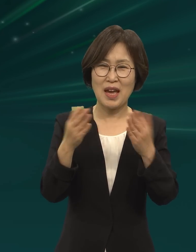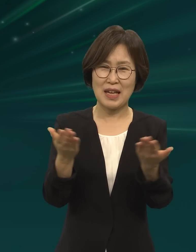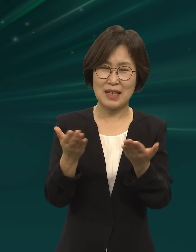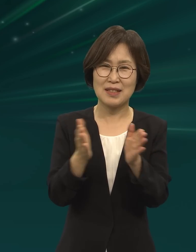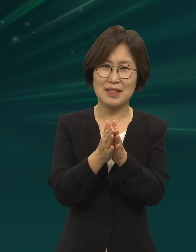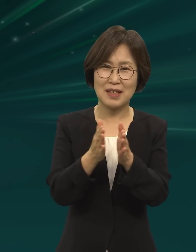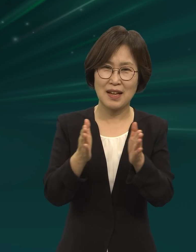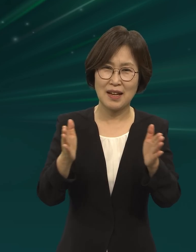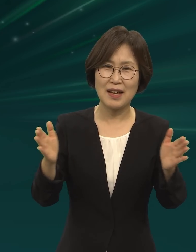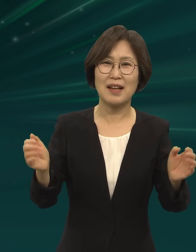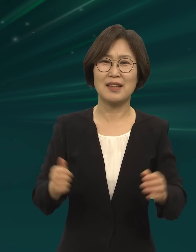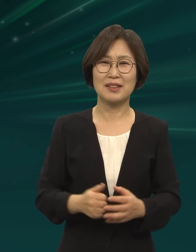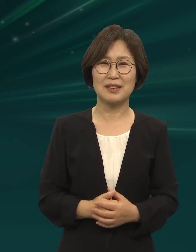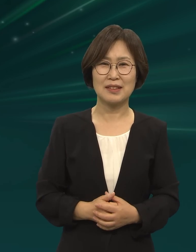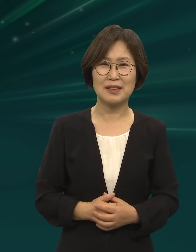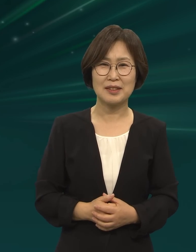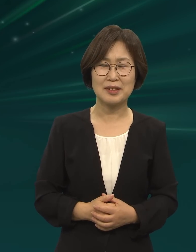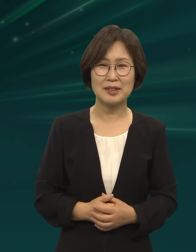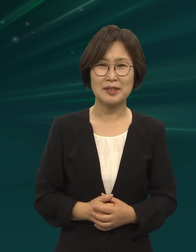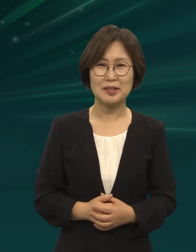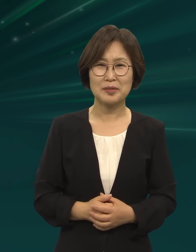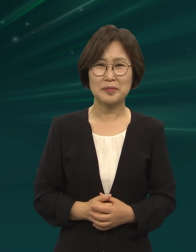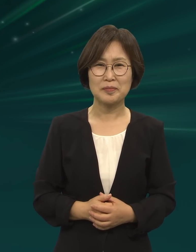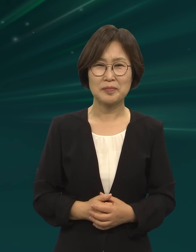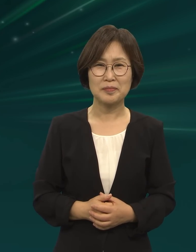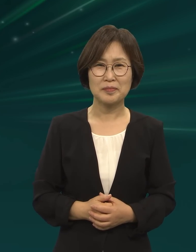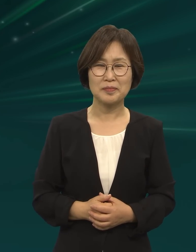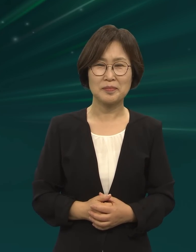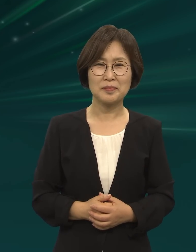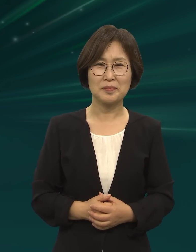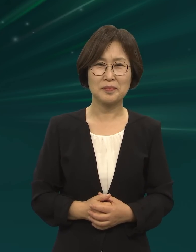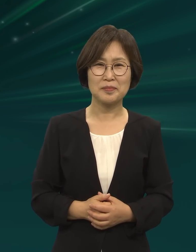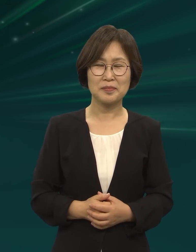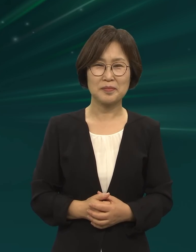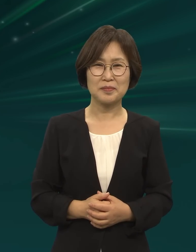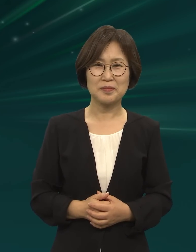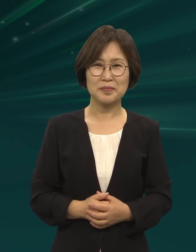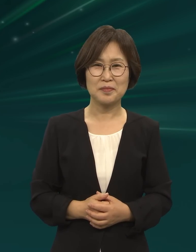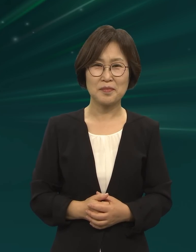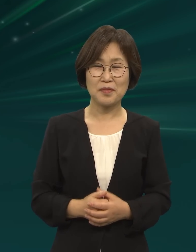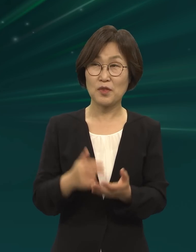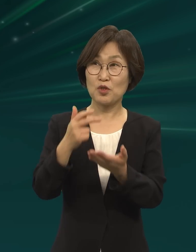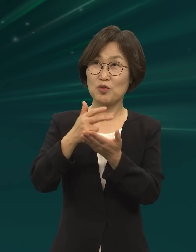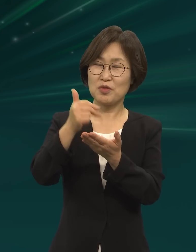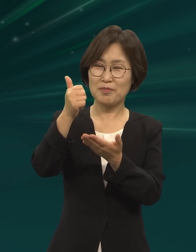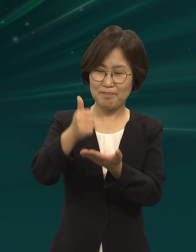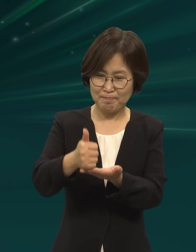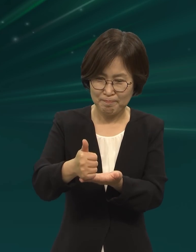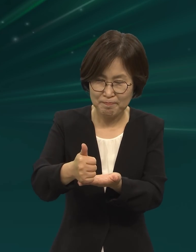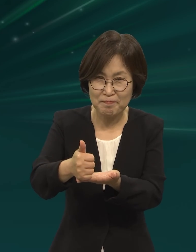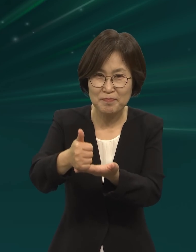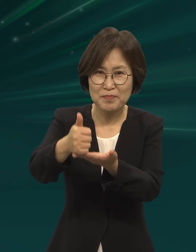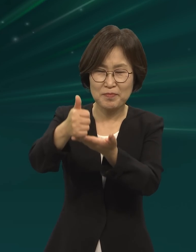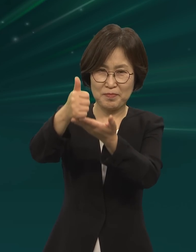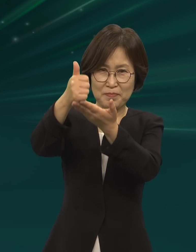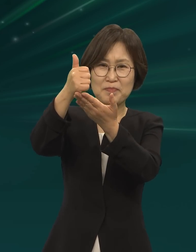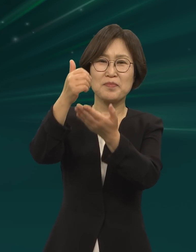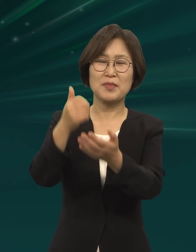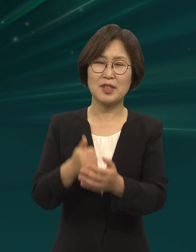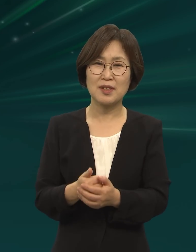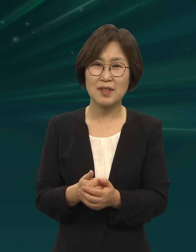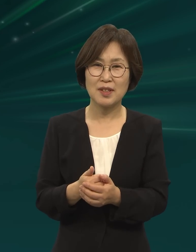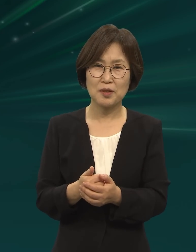그 다음부터는 이제 많이 이제 주님 앞에 더 섬기게 되어 찬양 인도자 되어 또